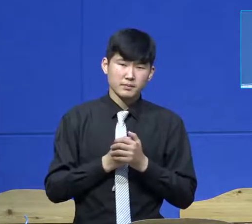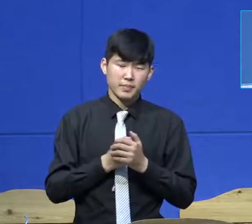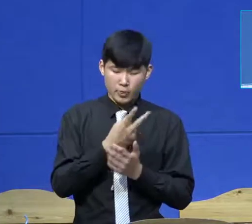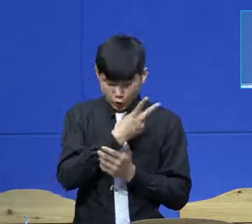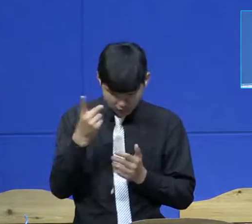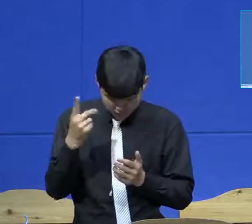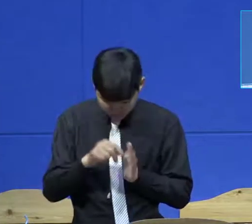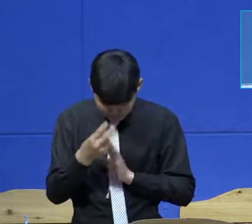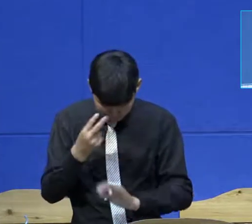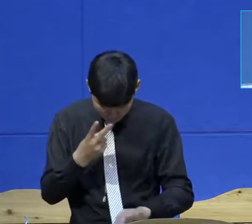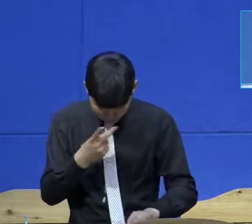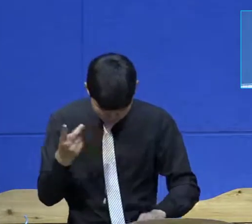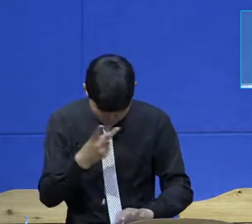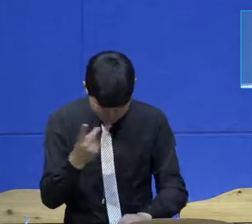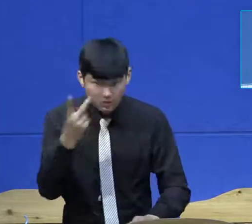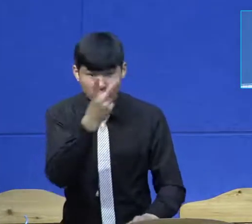21-дэр